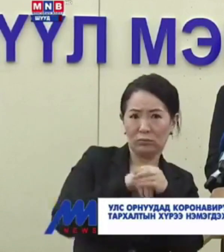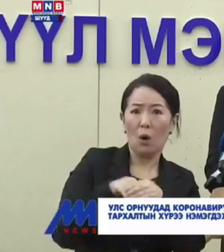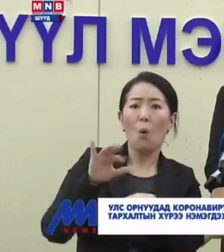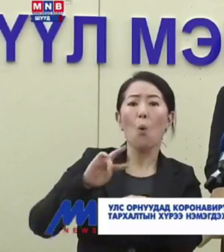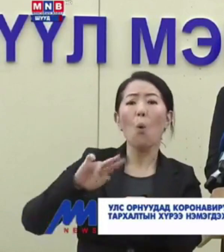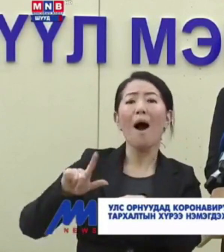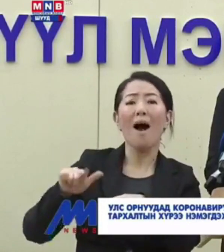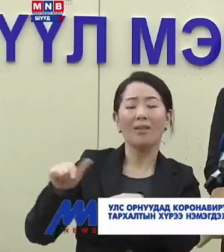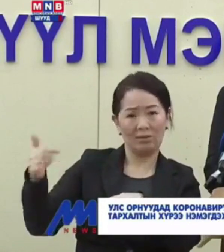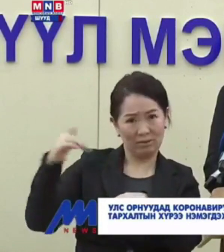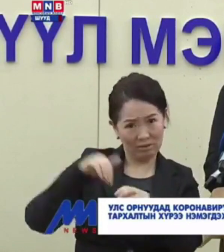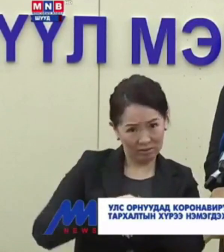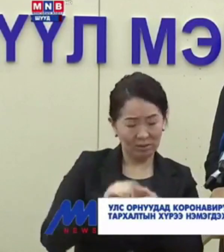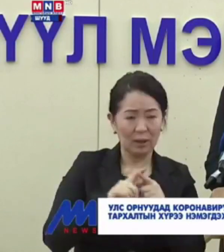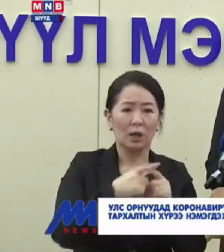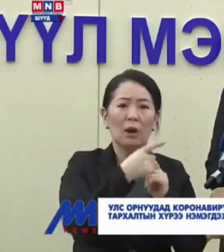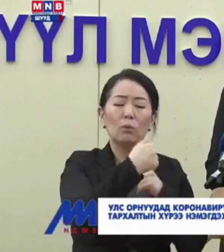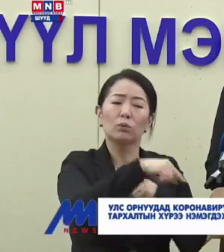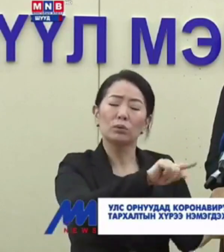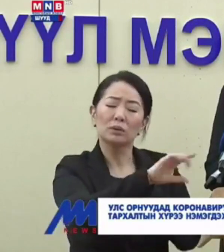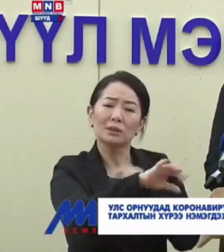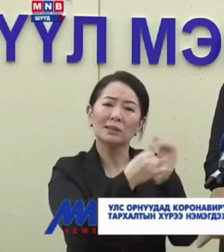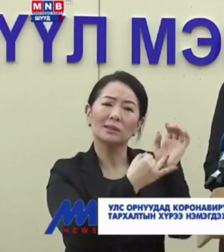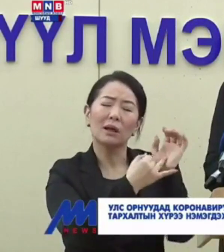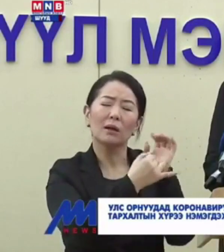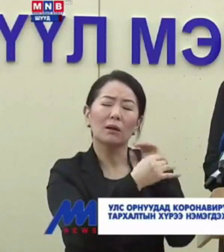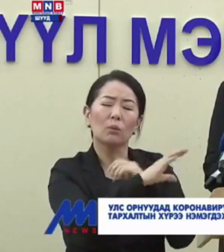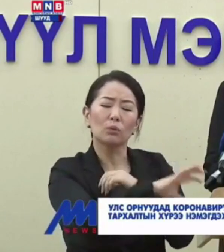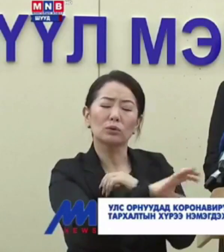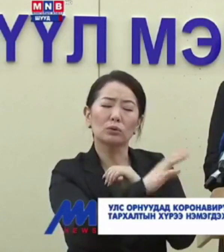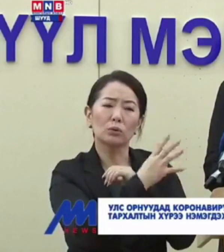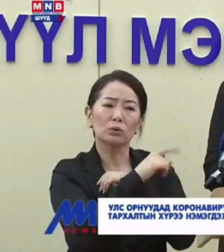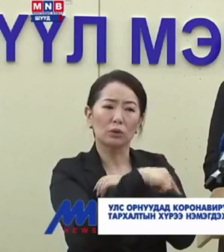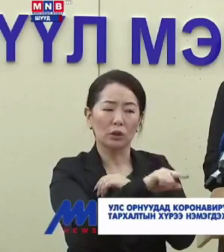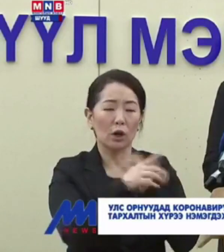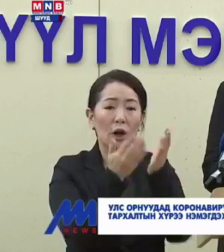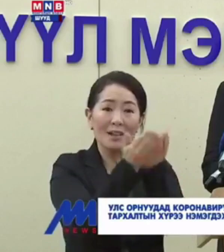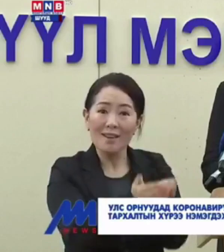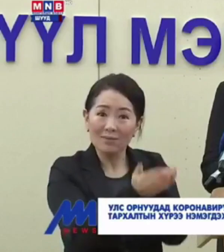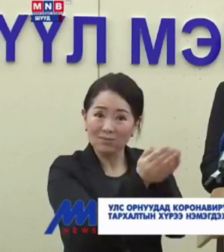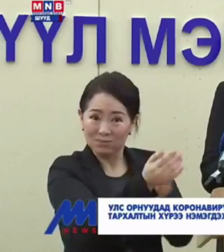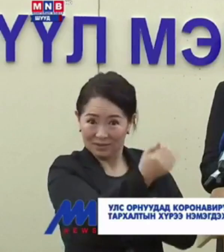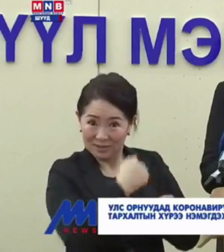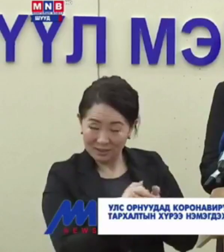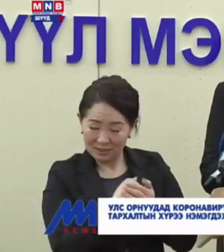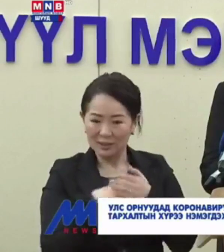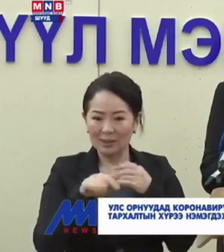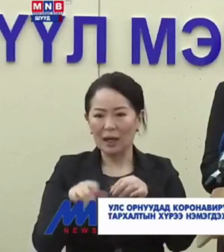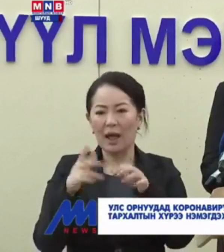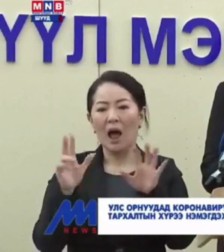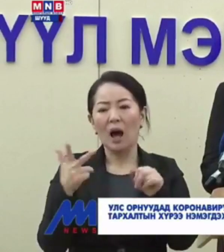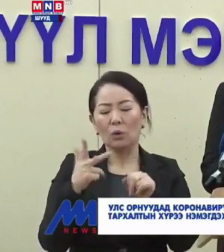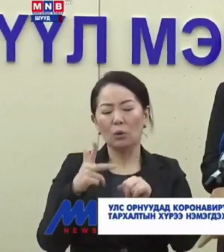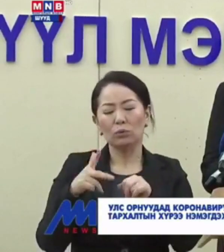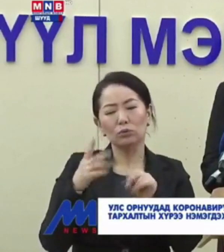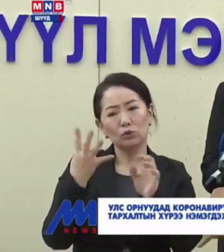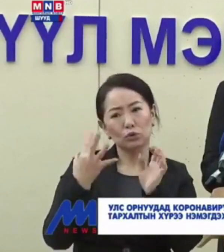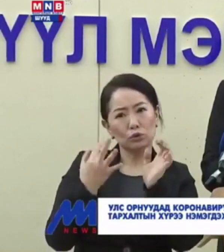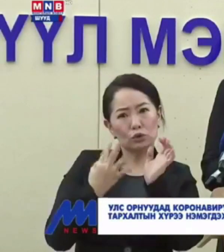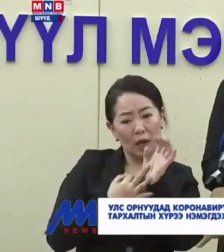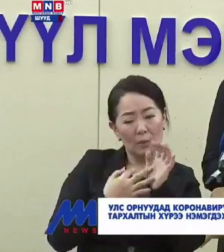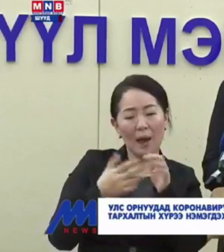тус улсын иргэд байгаа. Улсын 74 тохиолдол нь Америкийн нэгдсэн улсын 13 мужид дахин гарсан ийм байдалтай